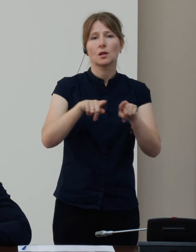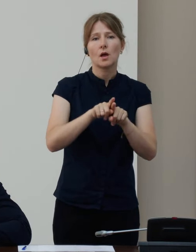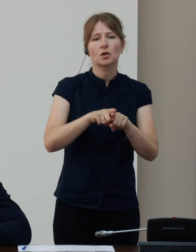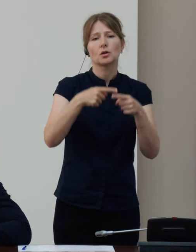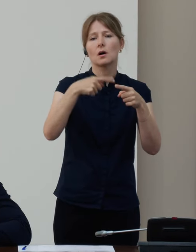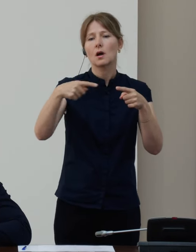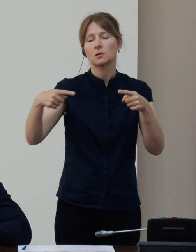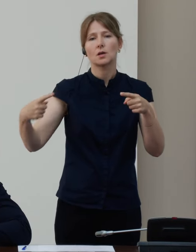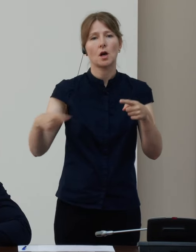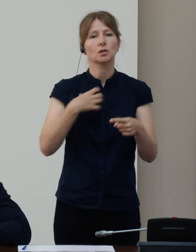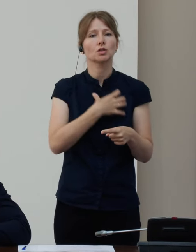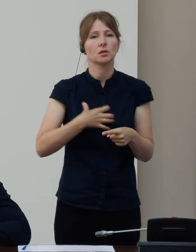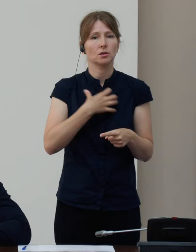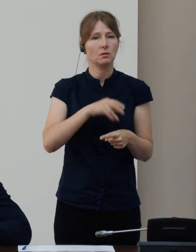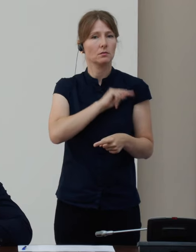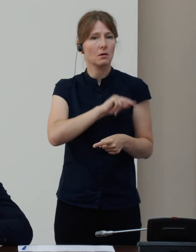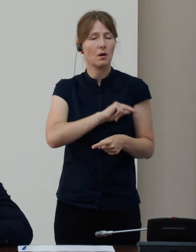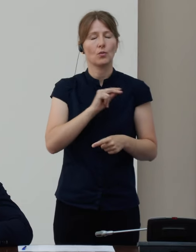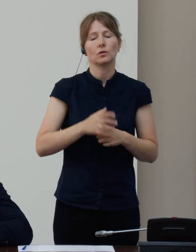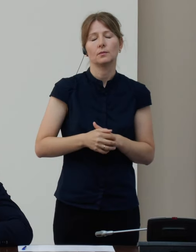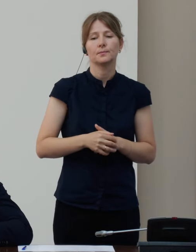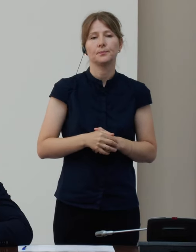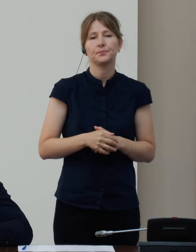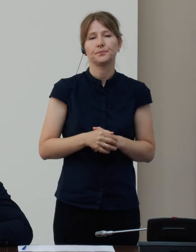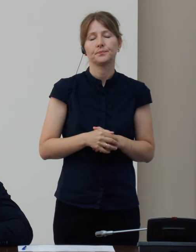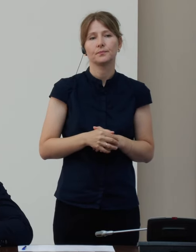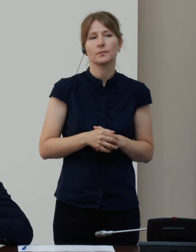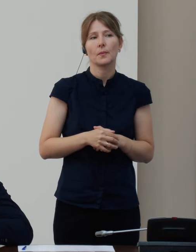alte servicii și așa mai departe.